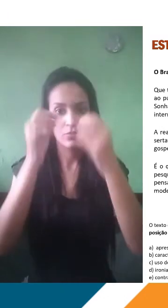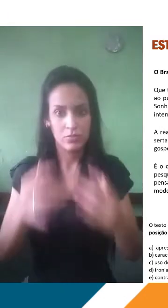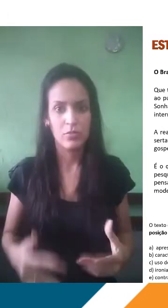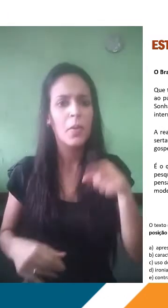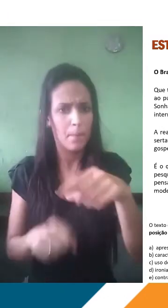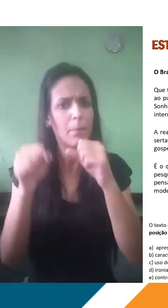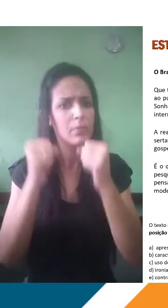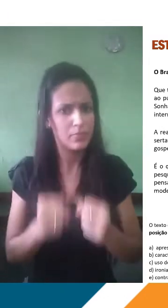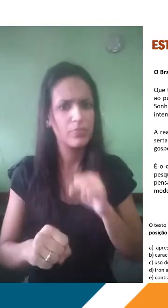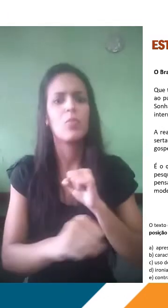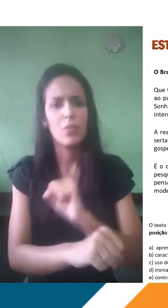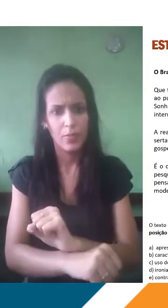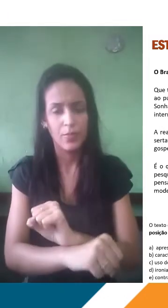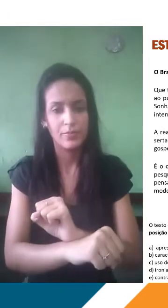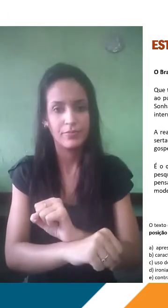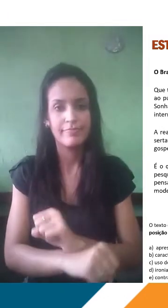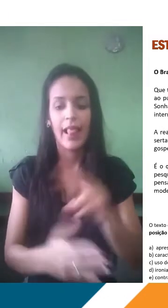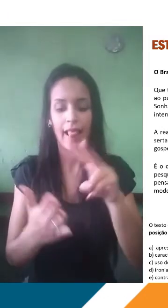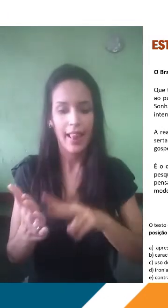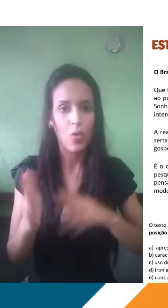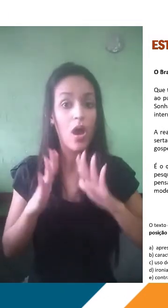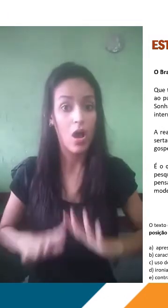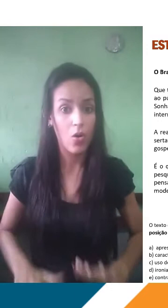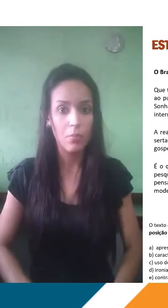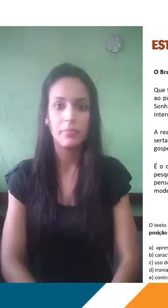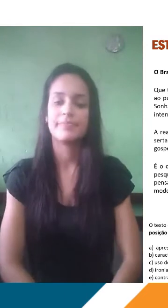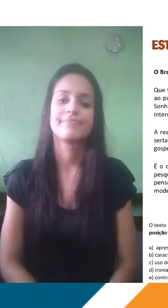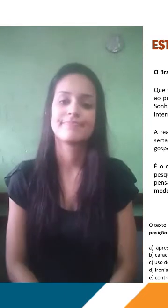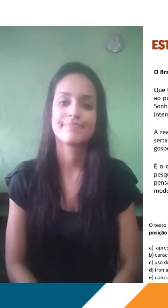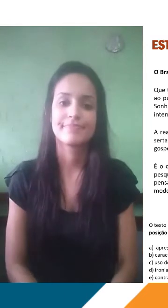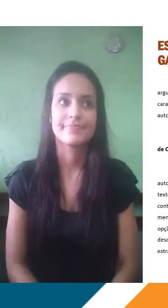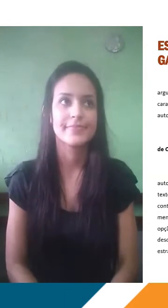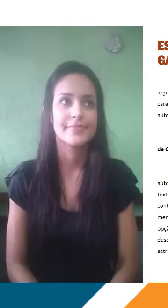Caso queiram consultar, é só pausar o seguinte slide Tá bom, pessoal?